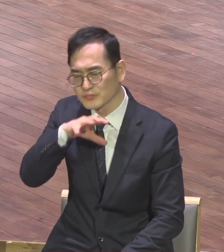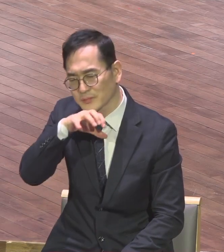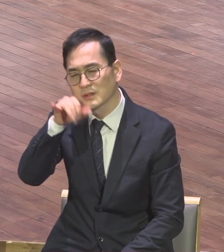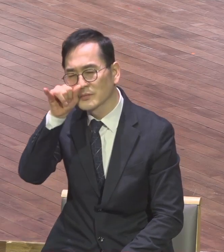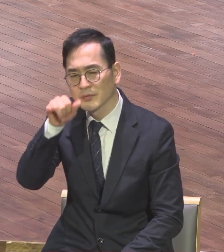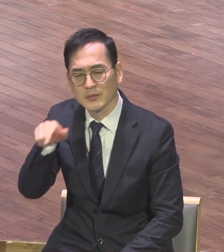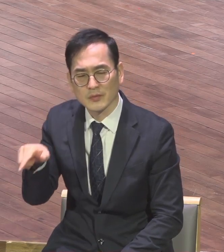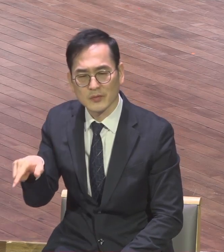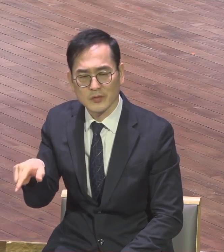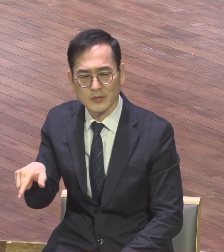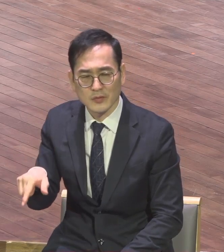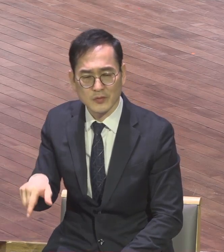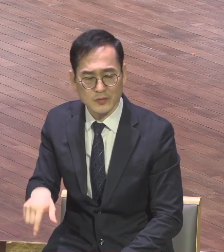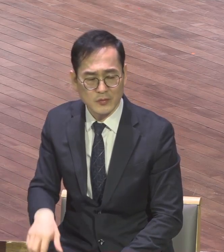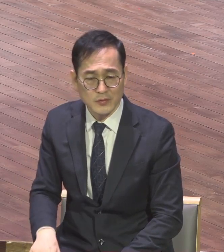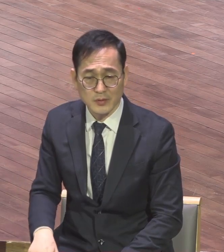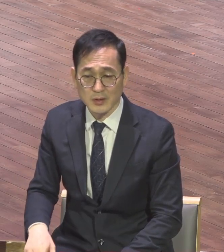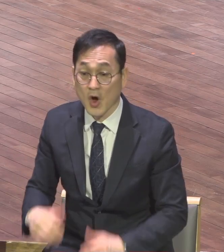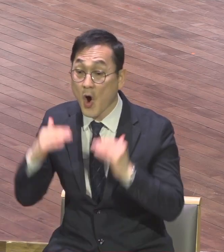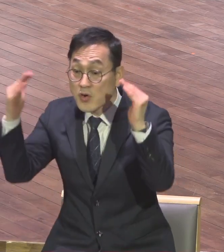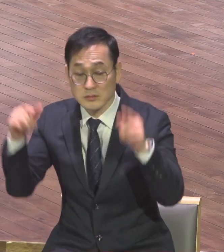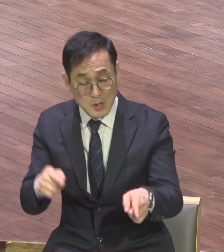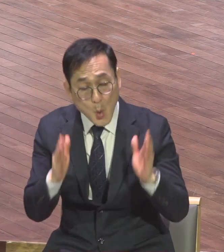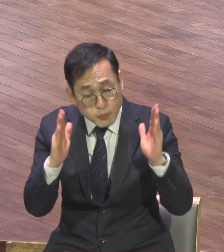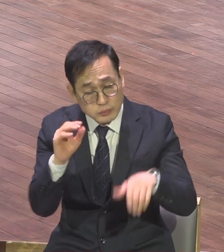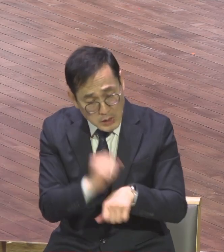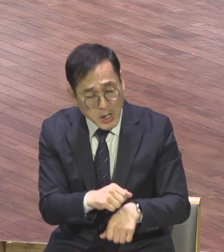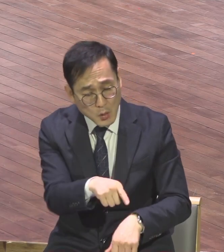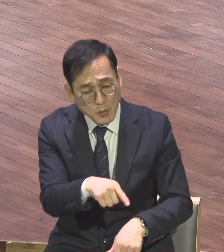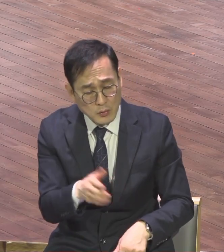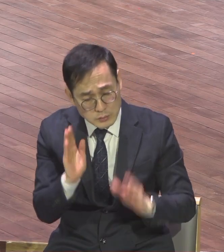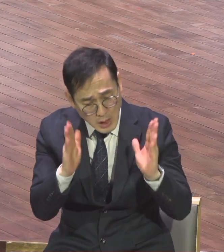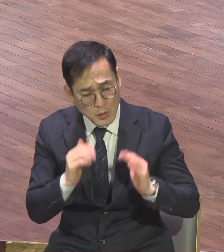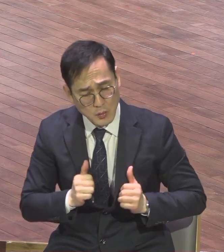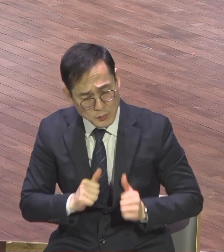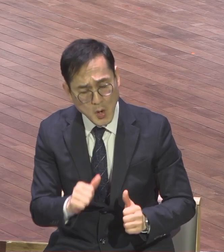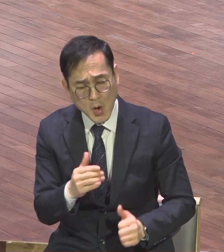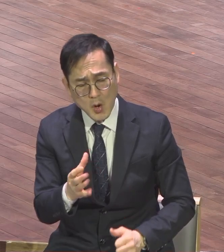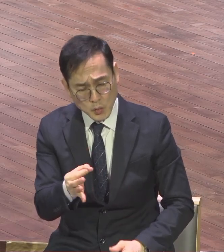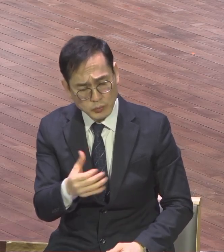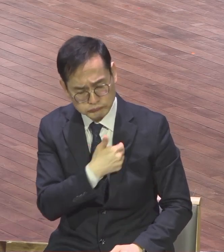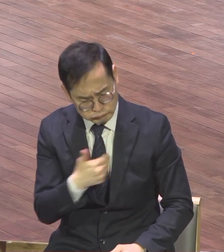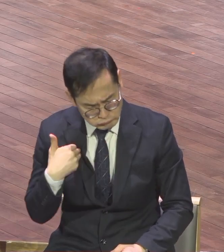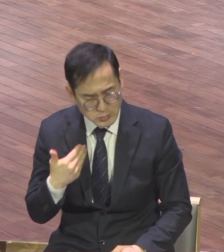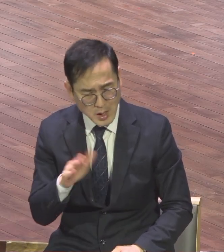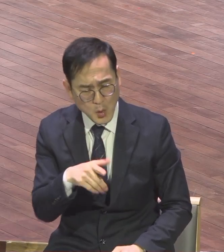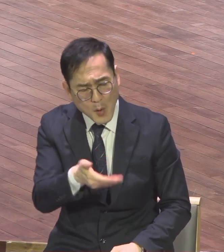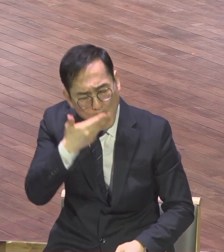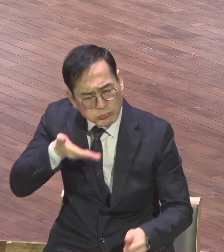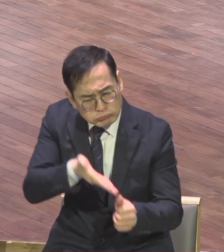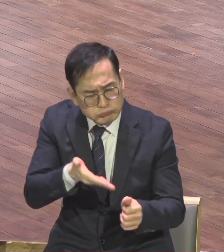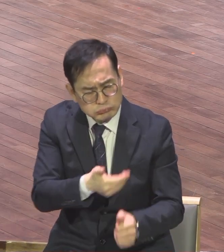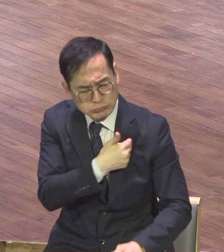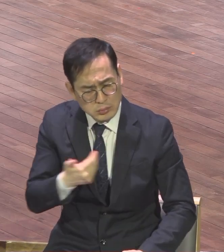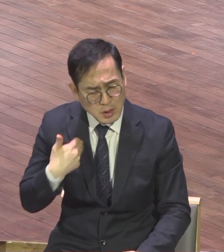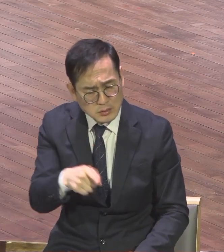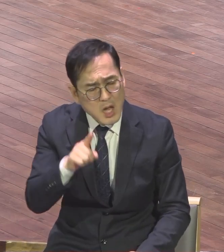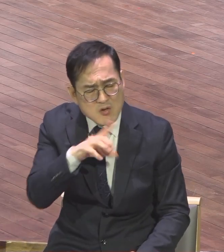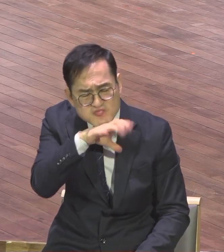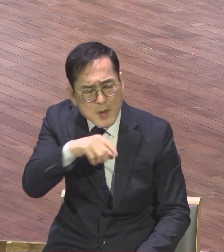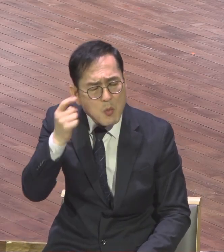먹고 공부 잘하면서 뭘 저렇게 힘들어하냐. 부모님들이 이렇게 얘기합니다. 내가 밥을 굶겼냐, 공부를 안 시키냐, 네가 그렇게 뭐가